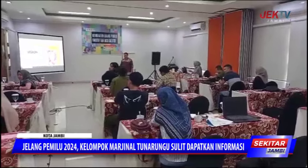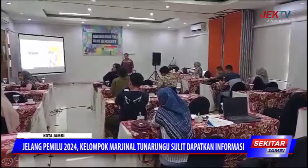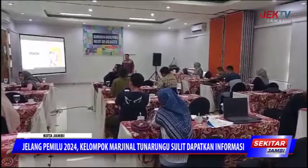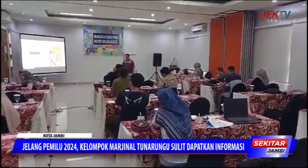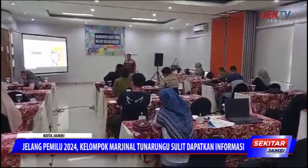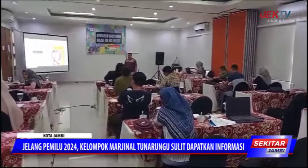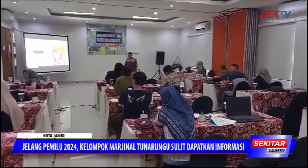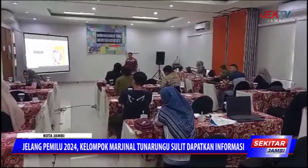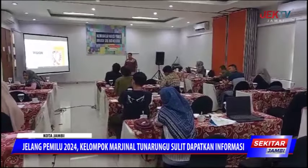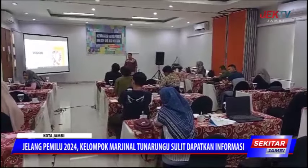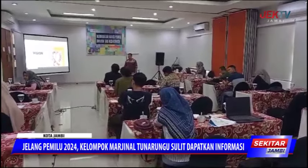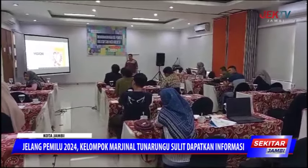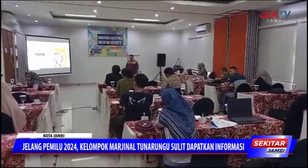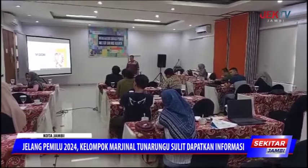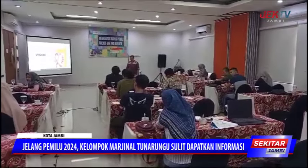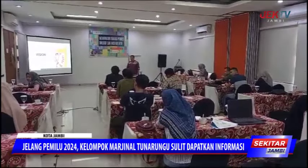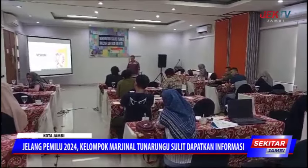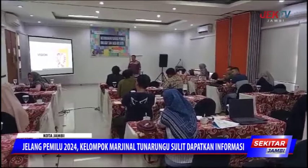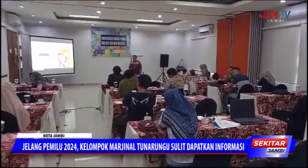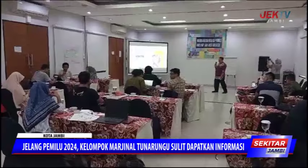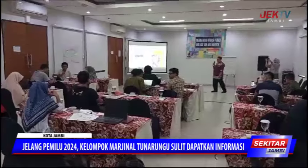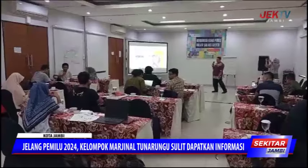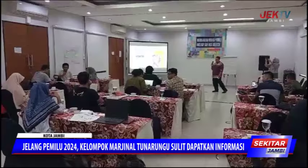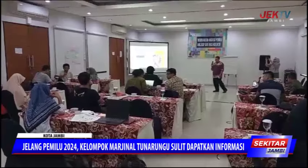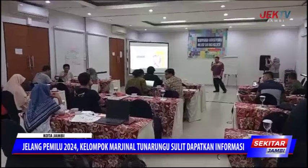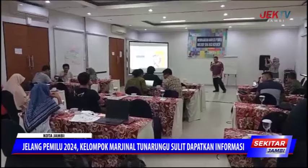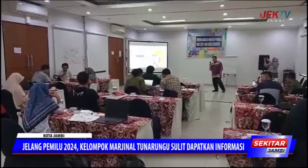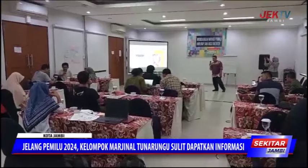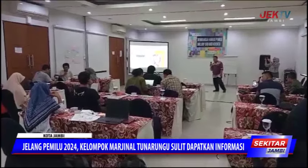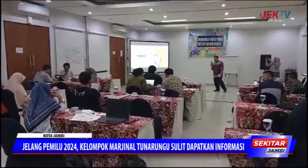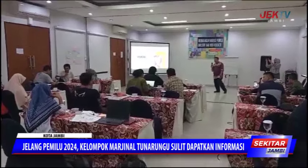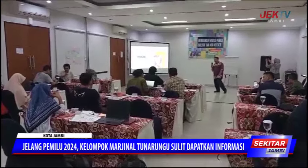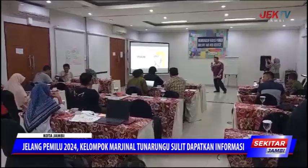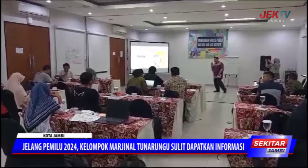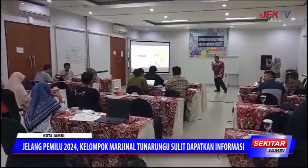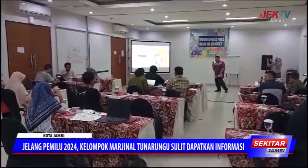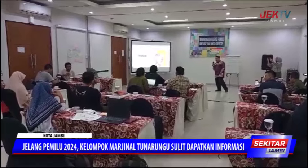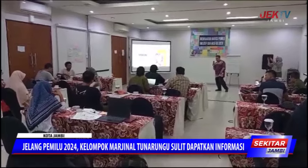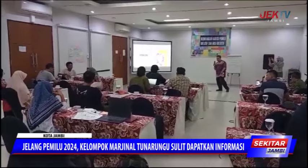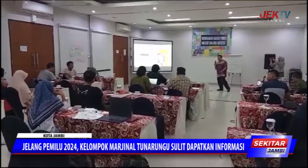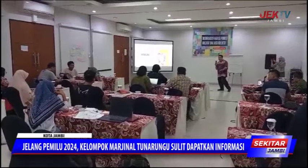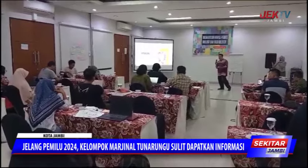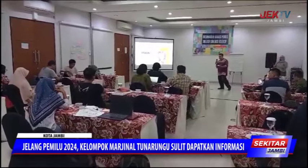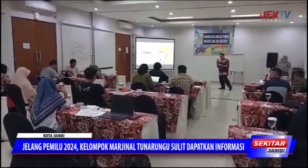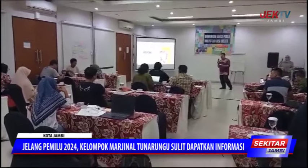Sejumlah disabilitas penyandang tunarungu di Jambi masih mengalami kesulitan dalam mengakses dan mendapatkan informasi mengenai pemilu di